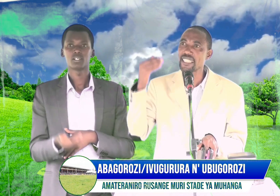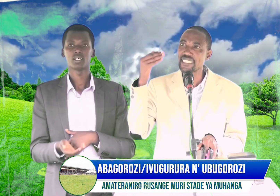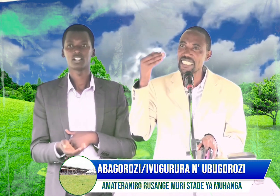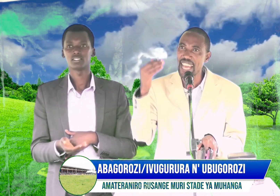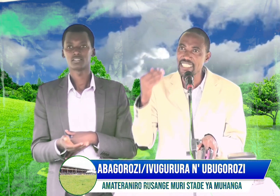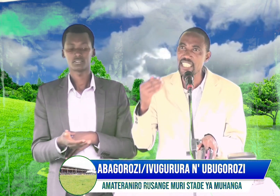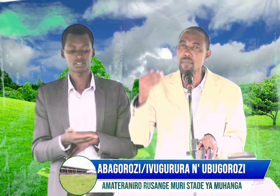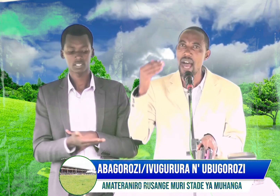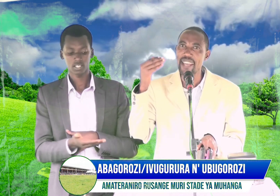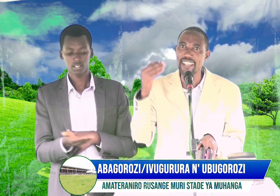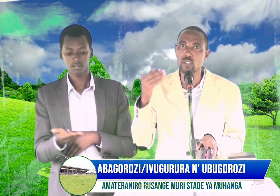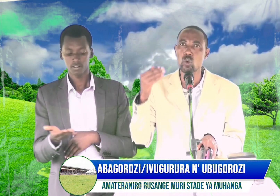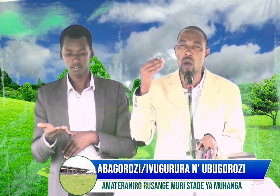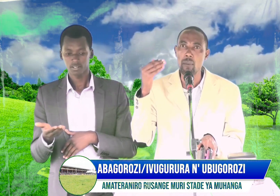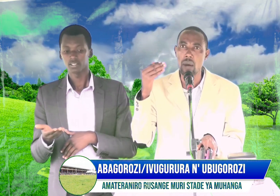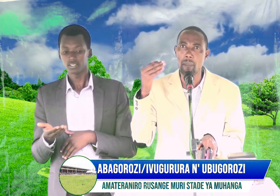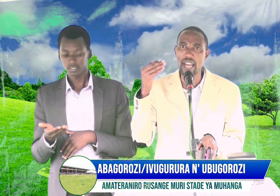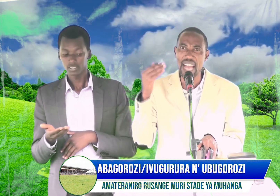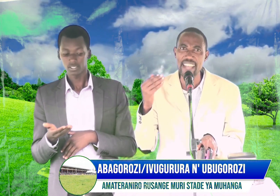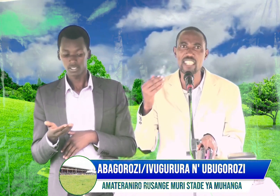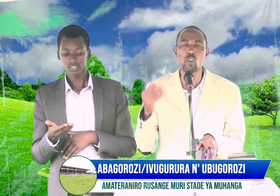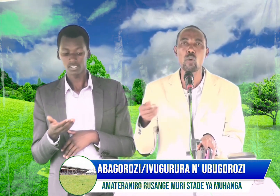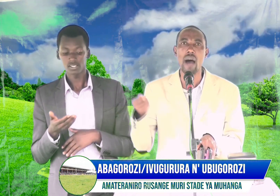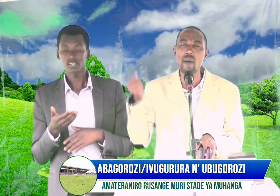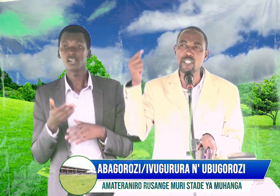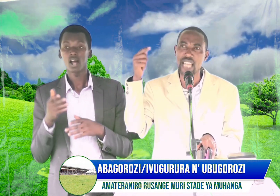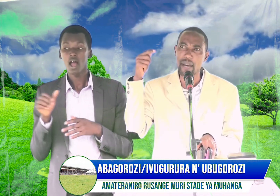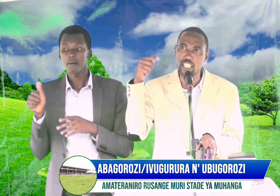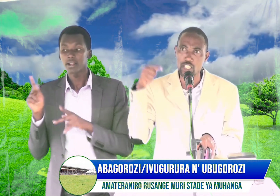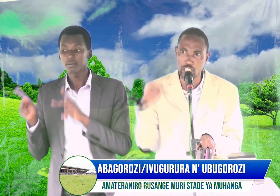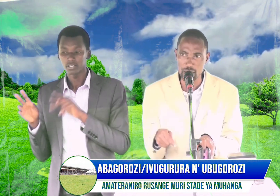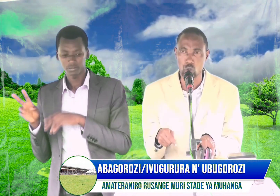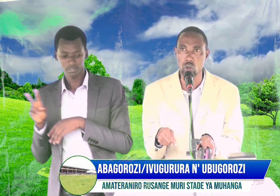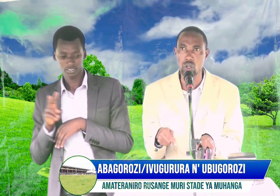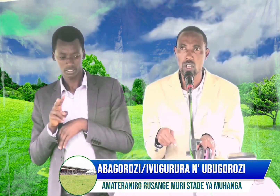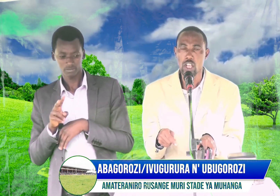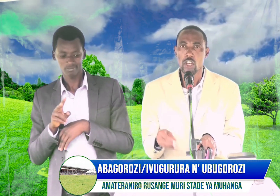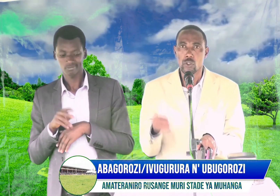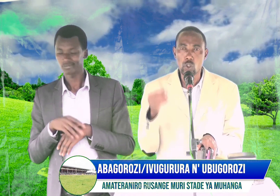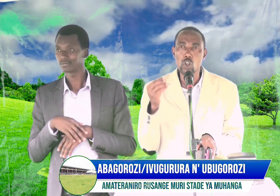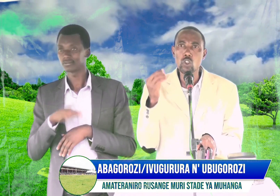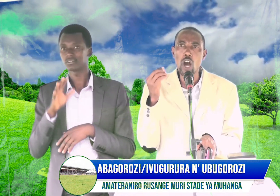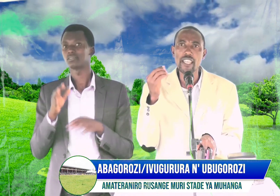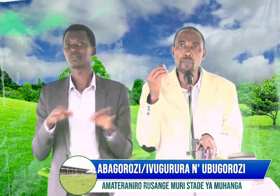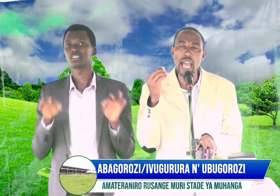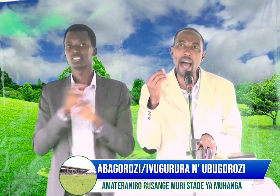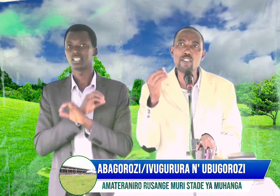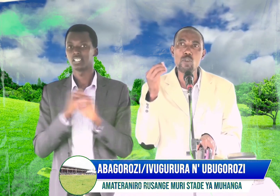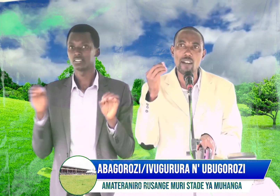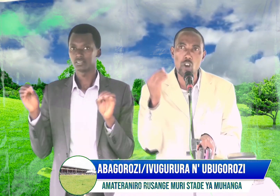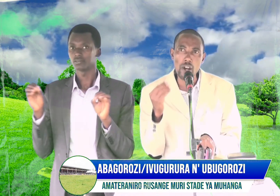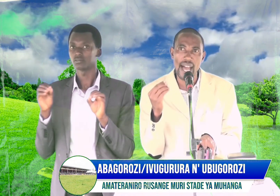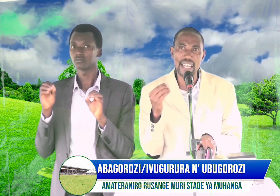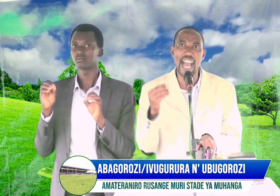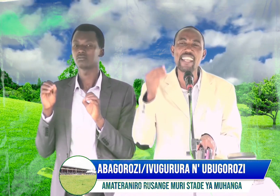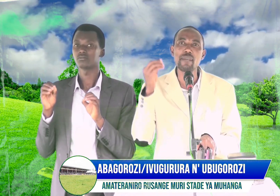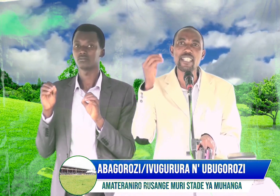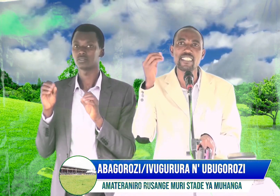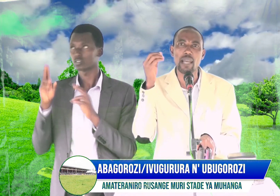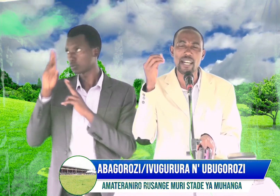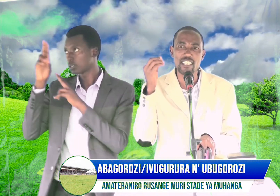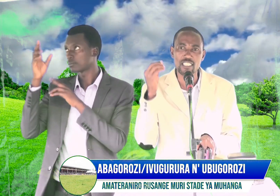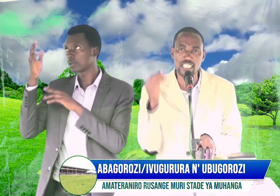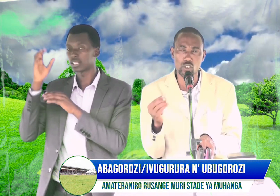ritubwira ngo izina ry'imana ritukwa mu bapagani ku mpamvu z'abakirisito nuko ibyo abantu bakora